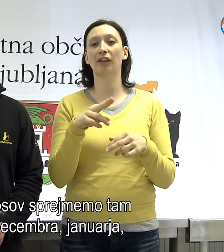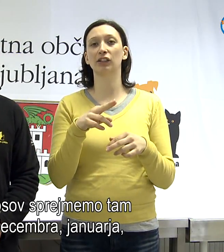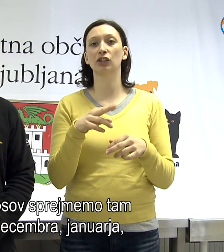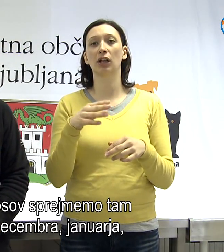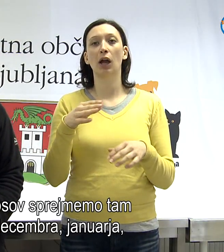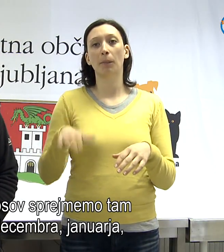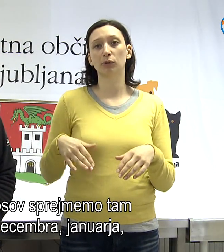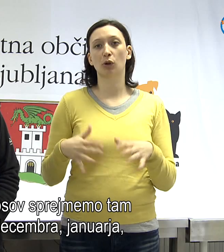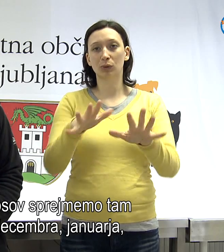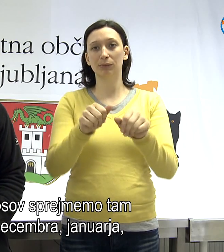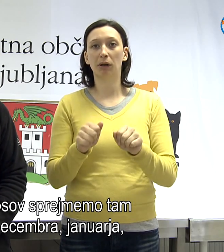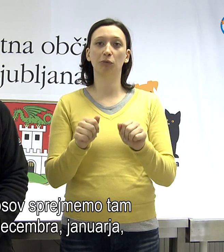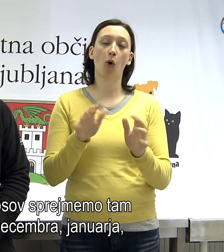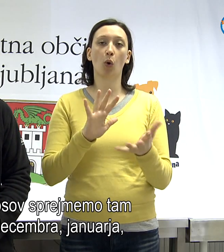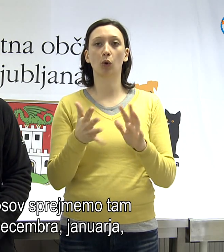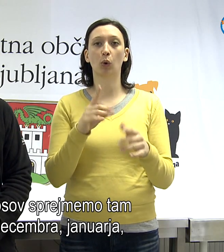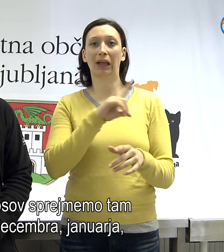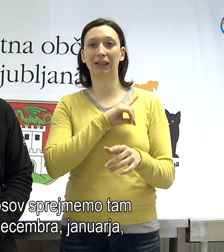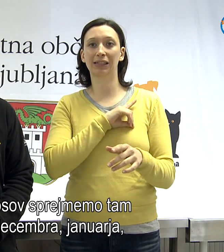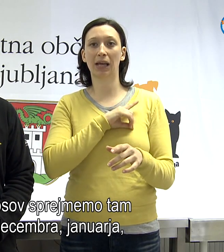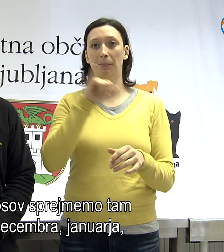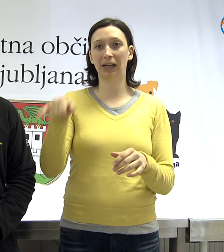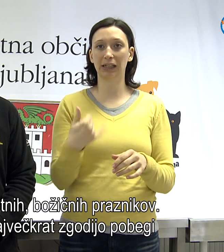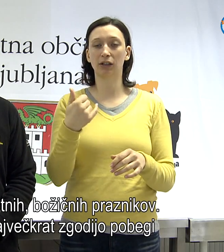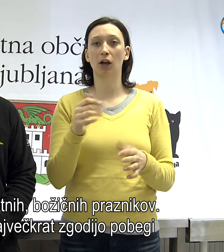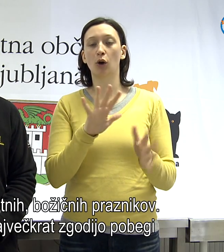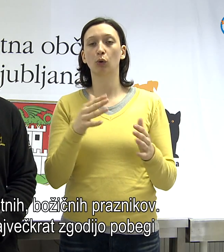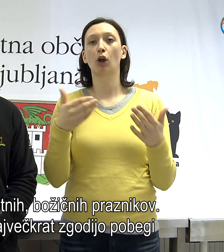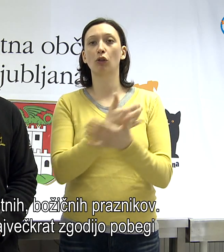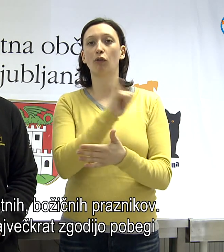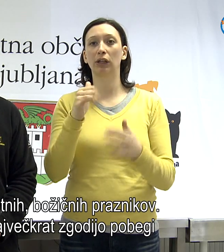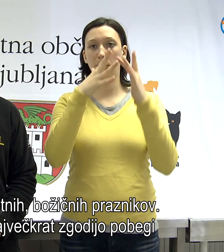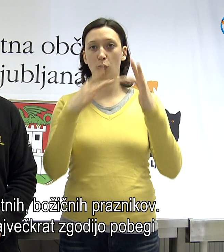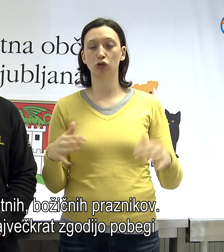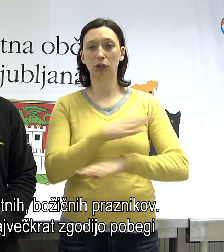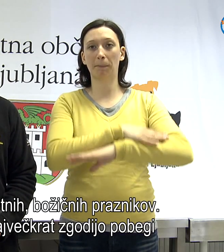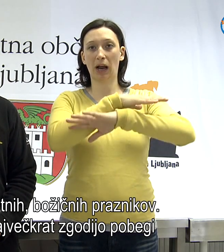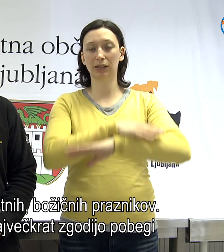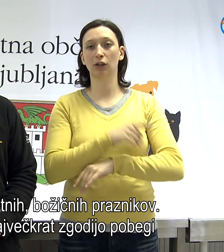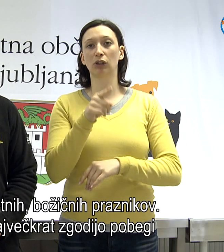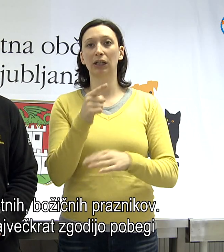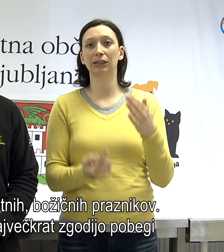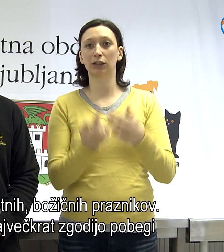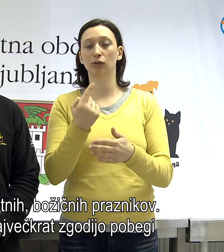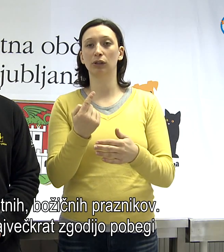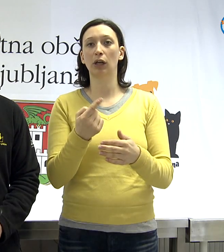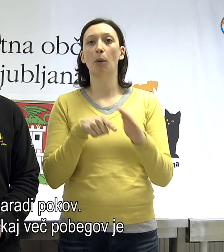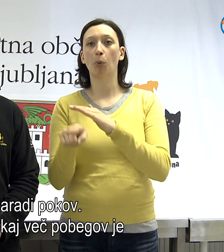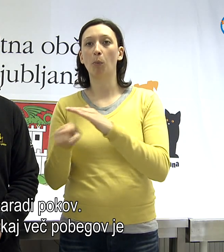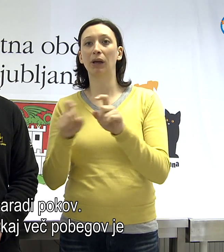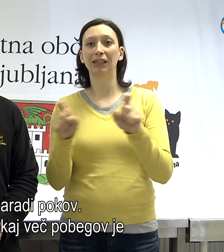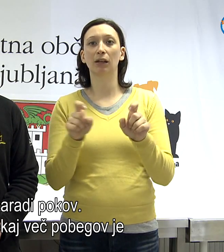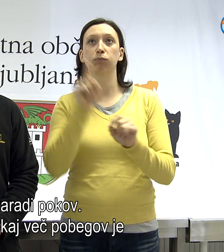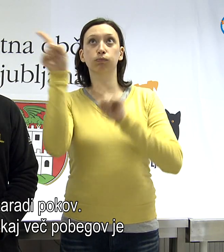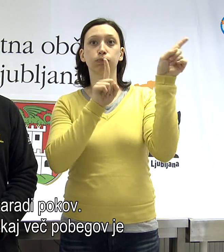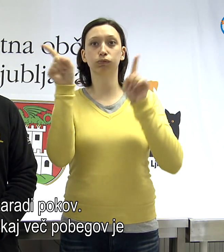Največ psov sprejmemo tam okrog decembra, januarja, okrog novoletnih božičnih praznikov. Takrat se zgodijo največkrat pobegi zaradi